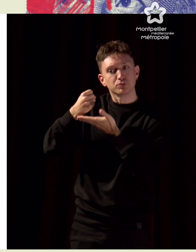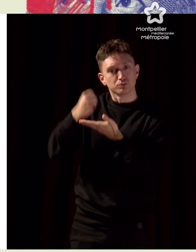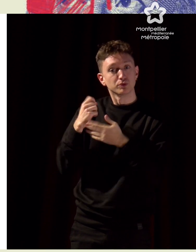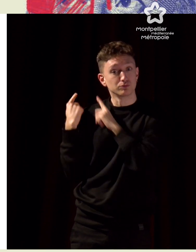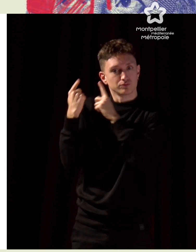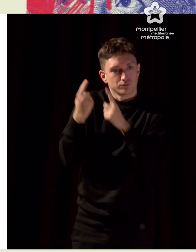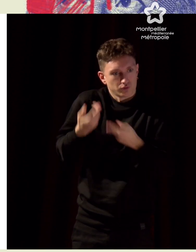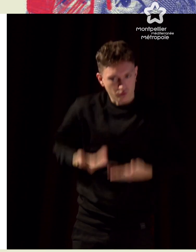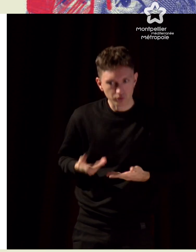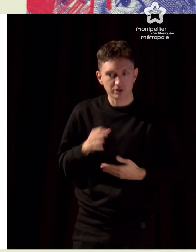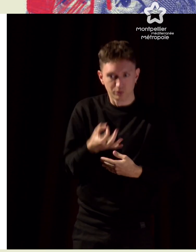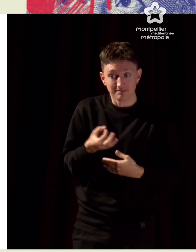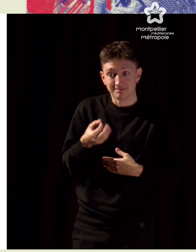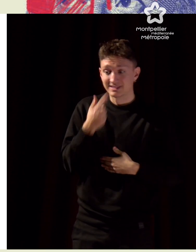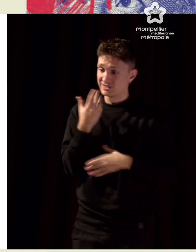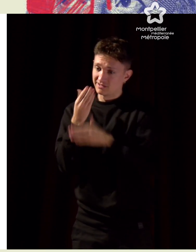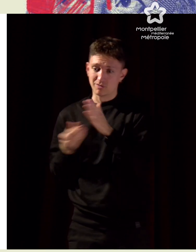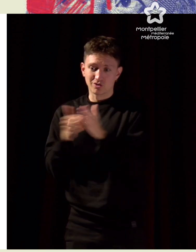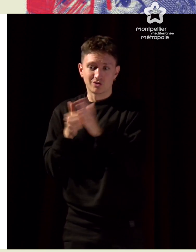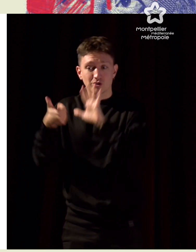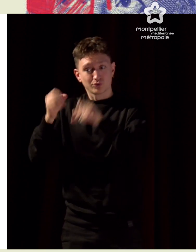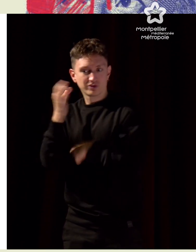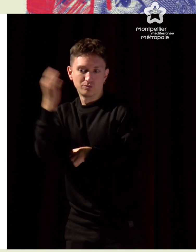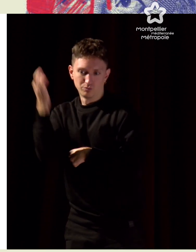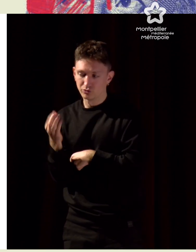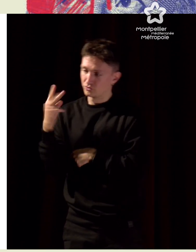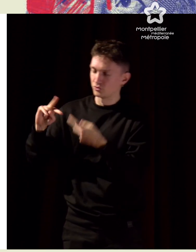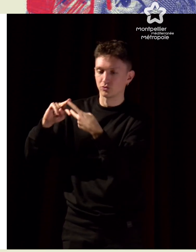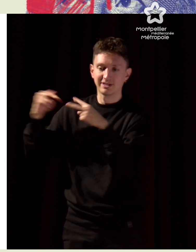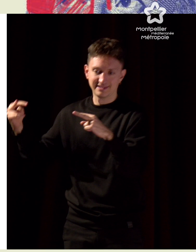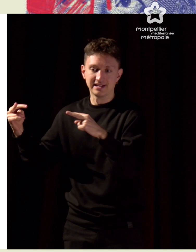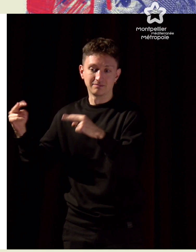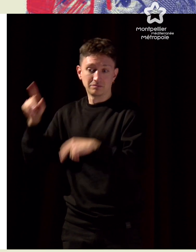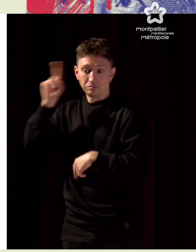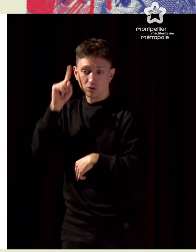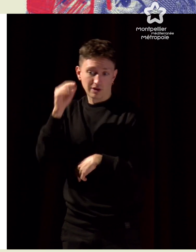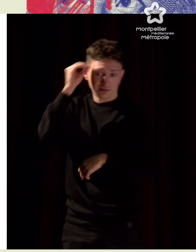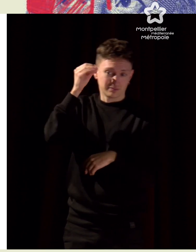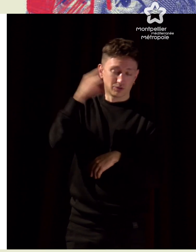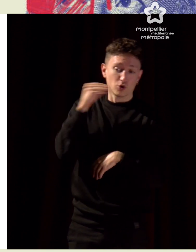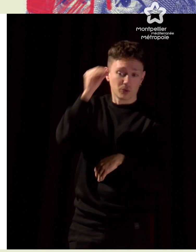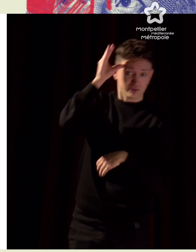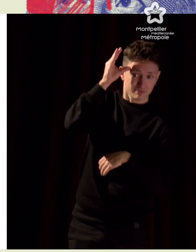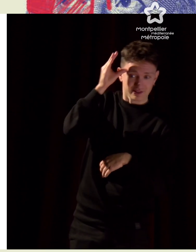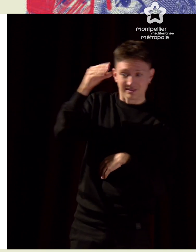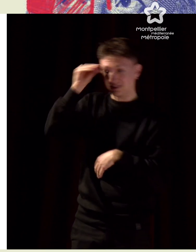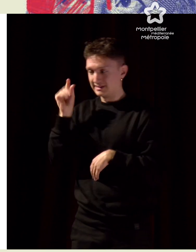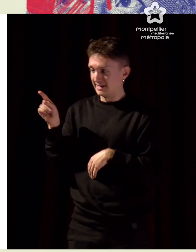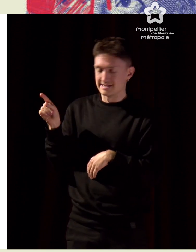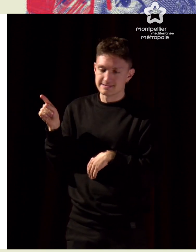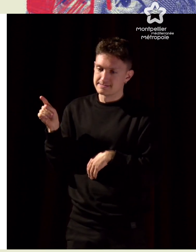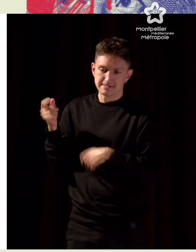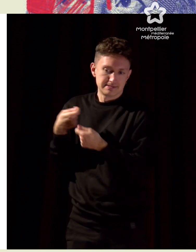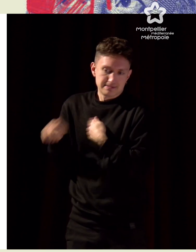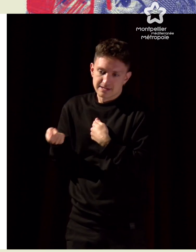il y a 60% du génome de Néandertal qui n'est pas compatible avec le nôtre. C'est-à-dire que quand il y a eu des croisements au